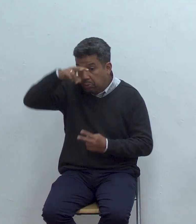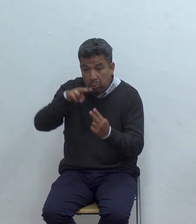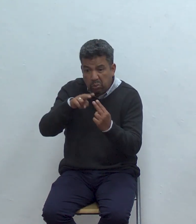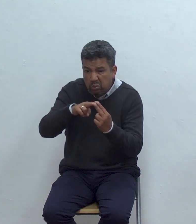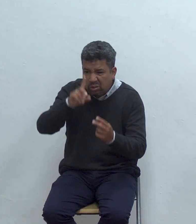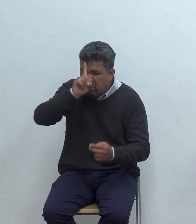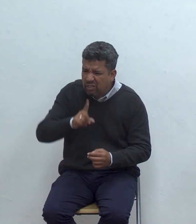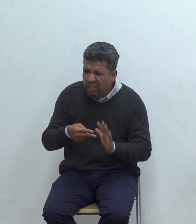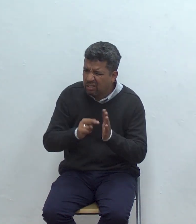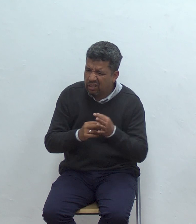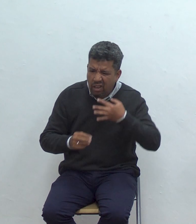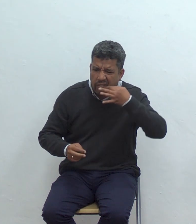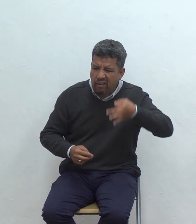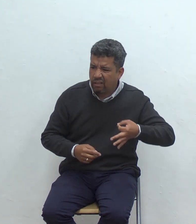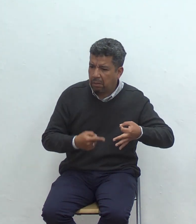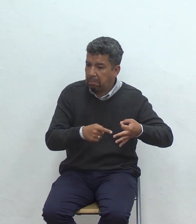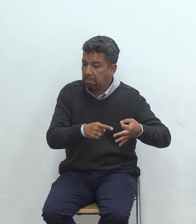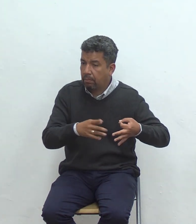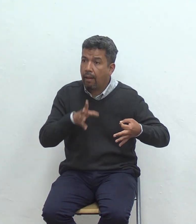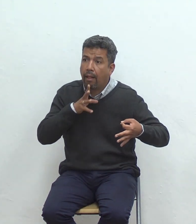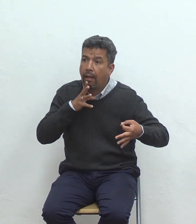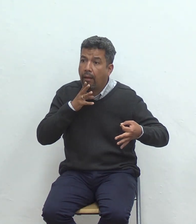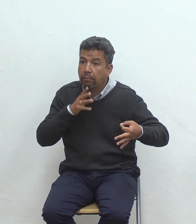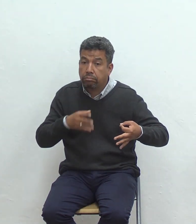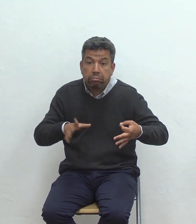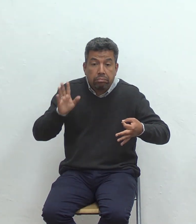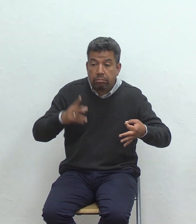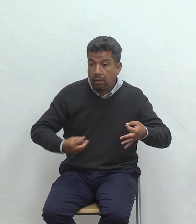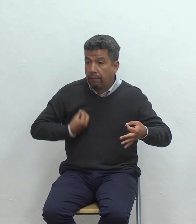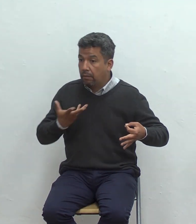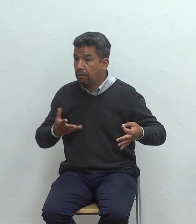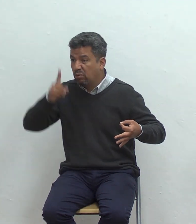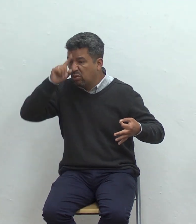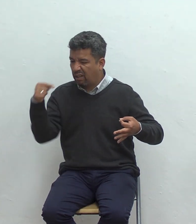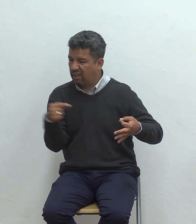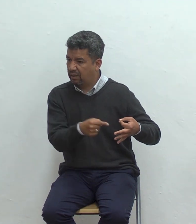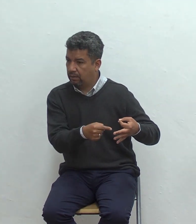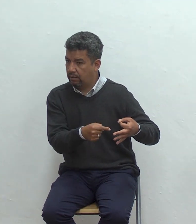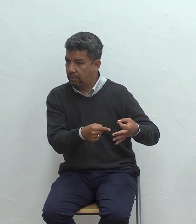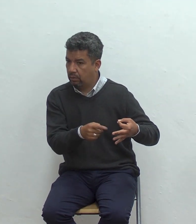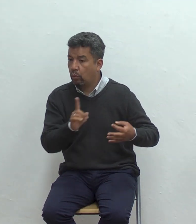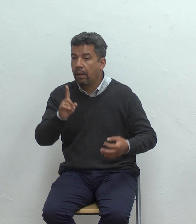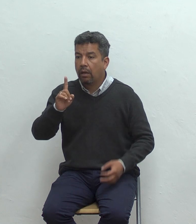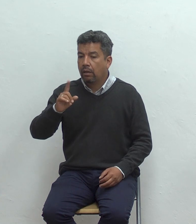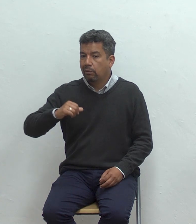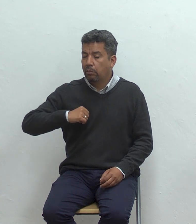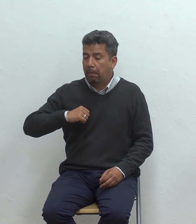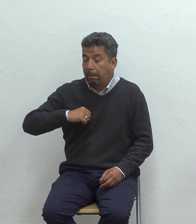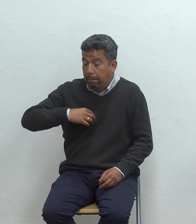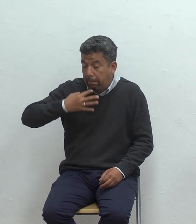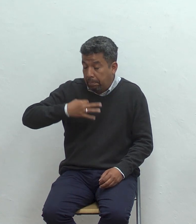no sabe qué es la verdad. Habla sin saber o vive sin siquiera saber de esas cosas porque él no tiene ni